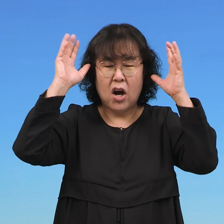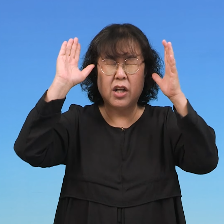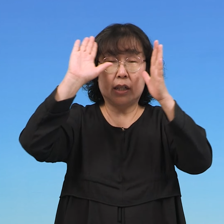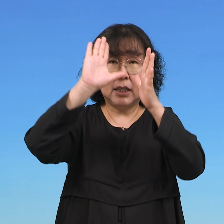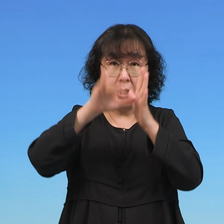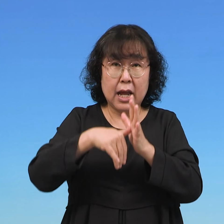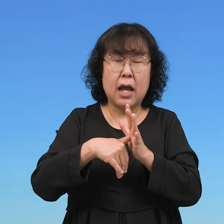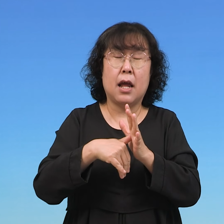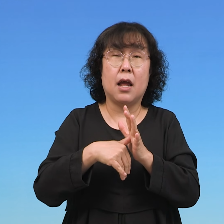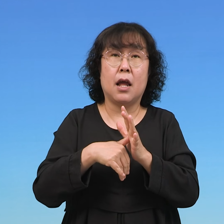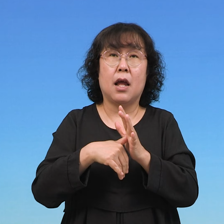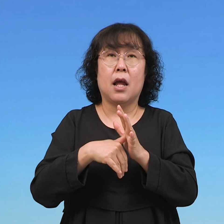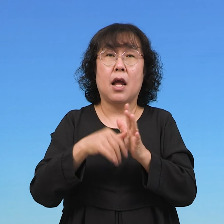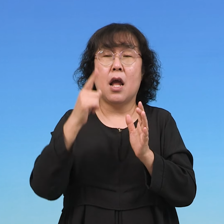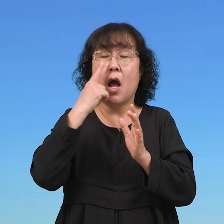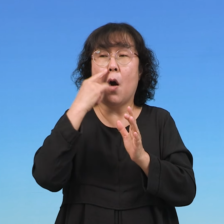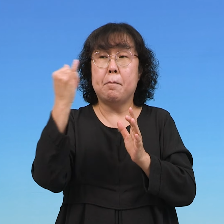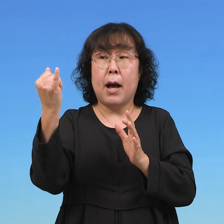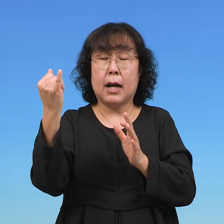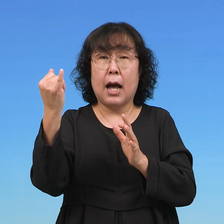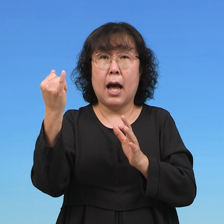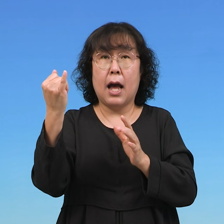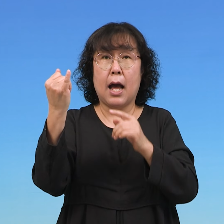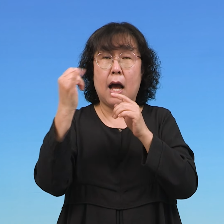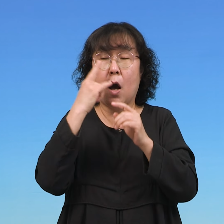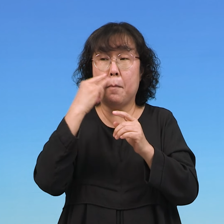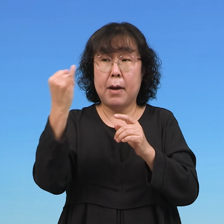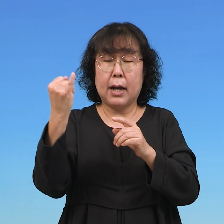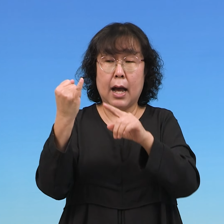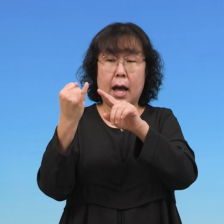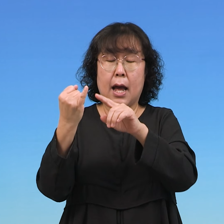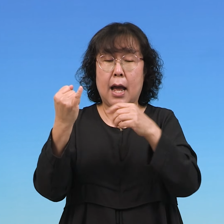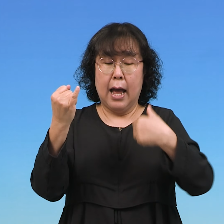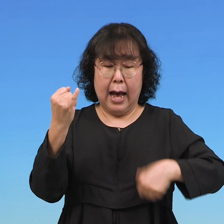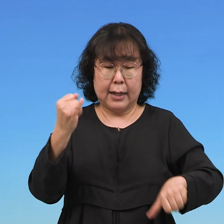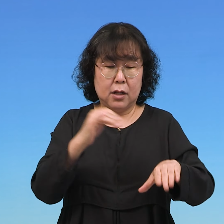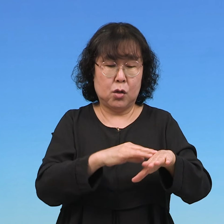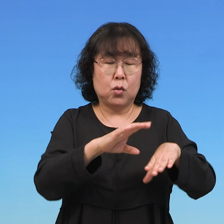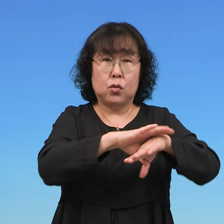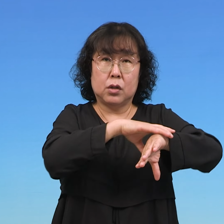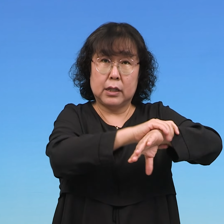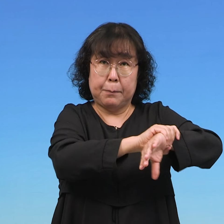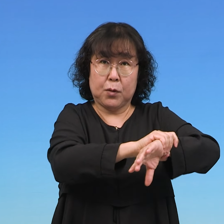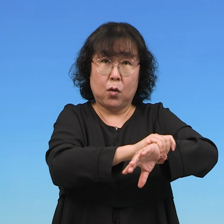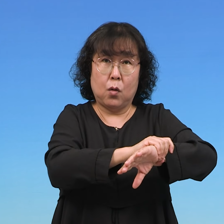어릴 때 어느 날 엄마가 이 어린 아들 손을 잡고 어디를 가시는데요,